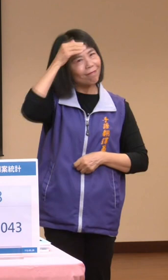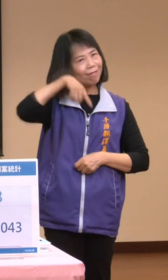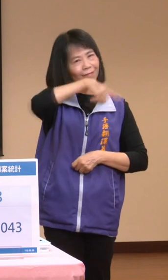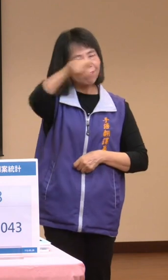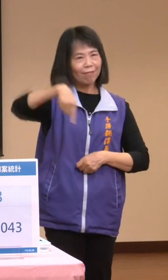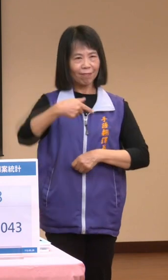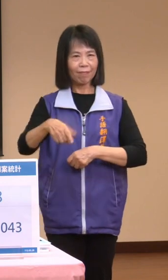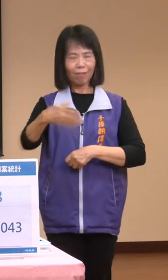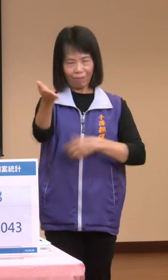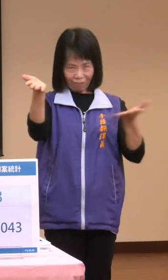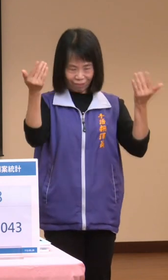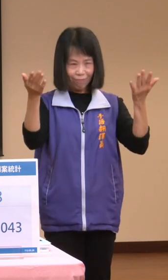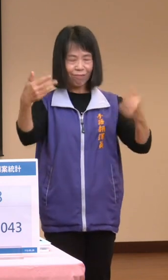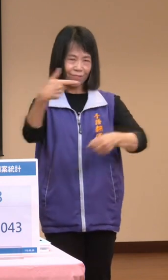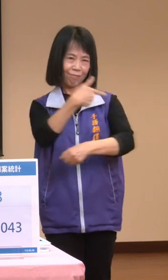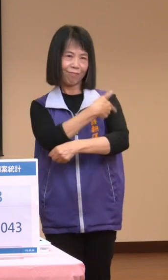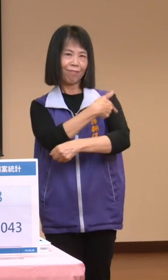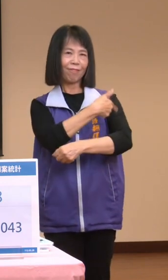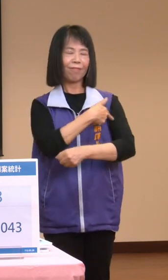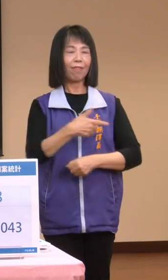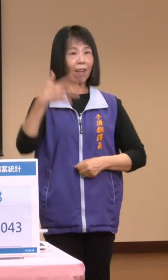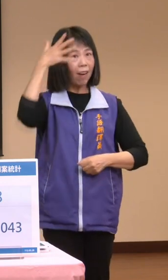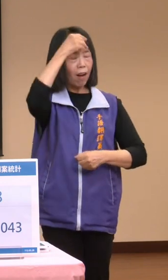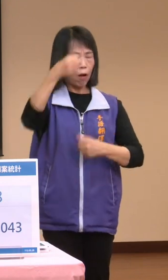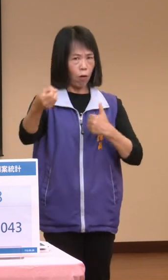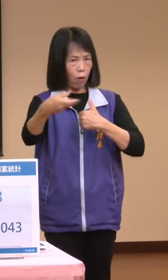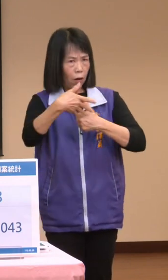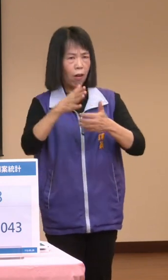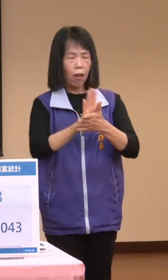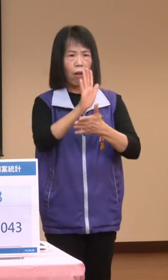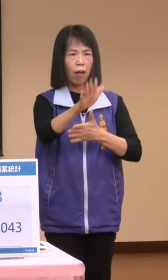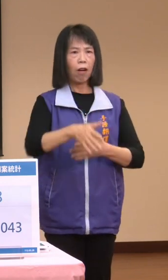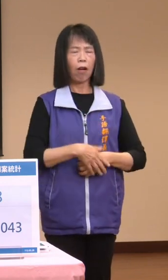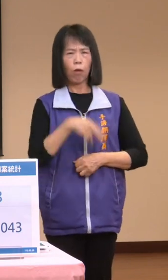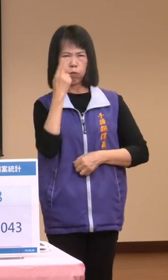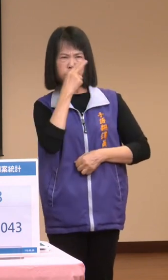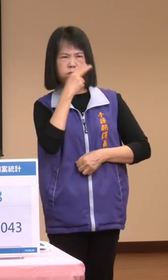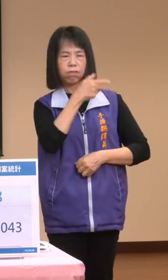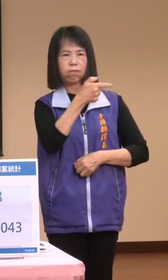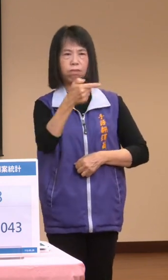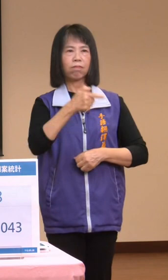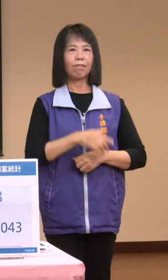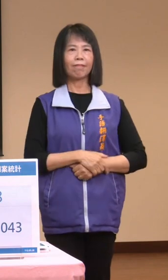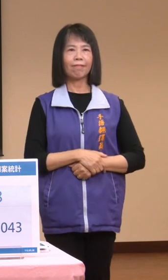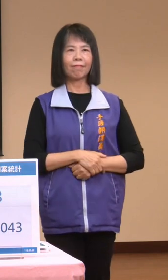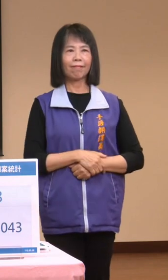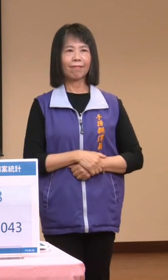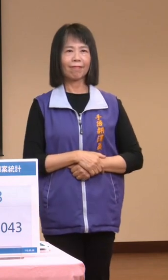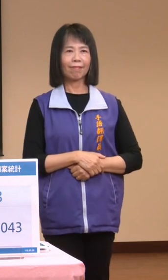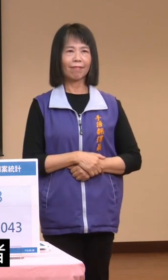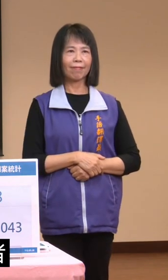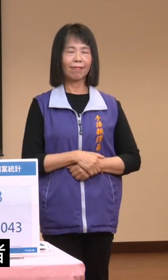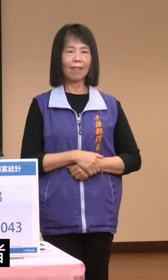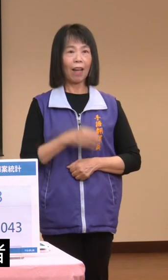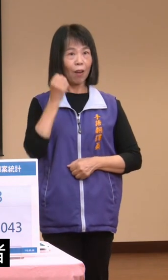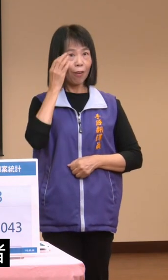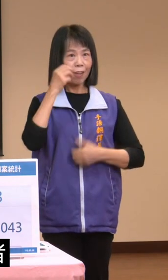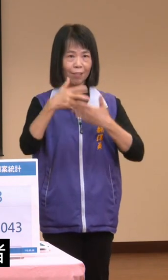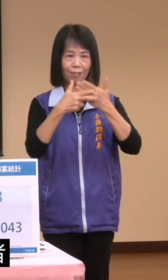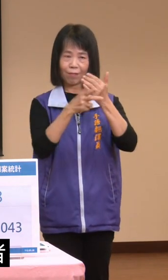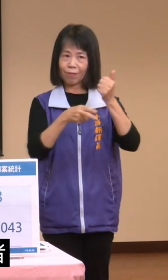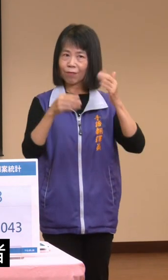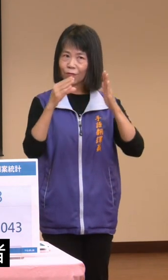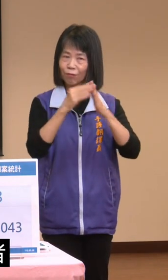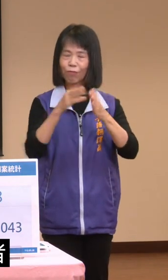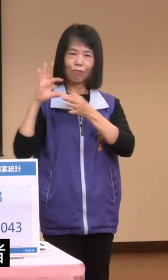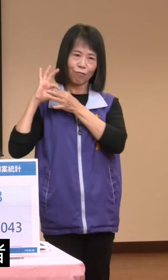来接种疫苗，毕竟长者被感染之后他的风险性是比较高的，所以我们花莲县卫生局